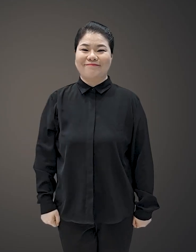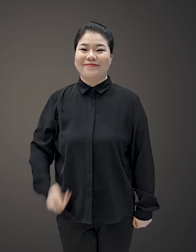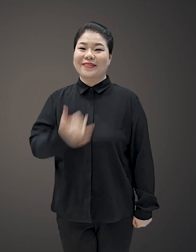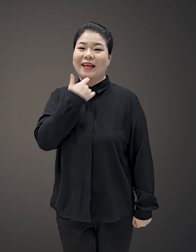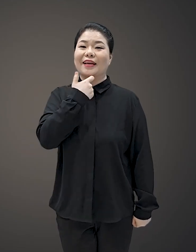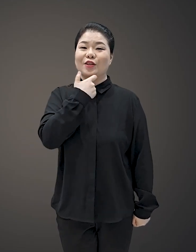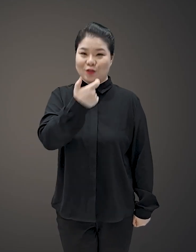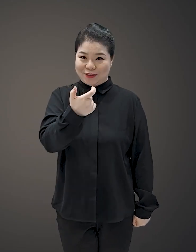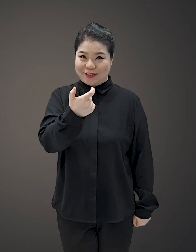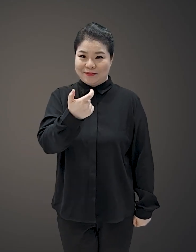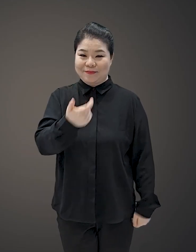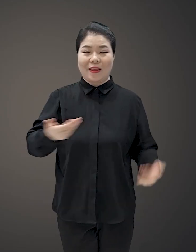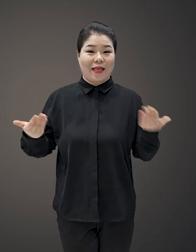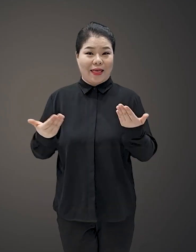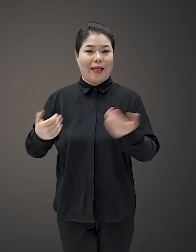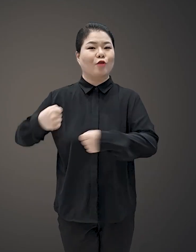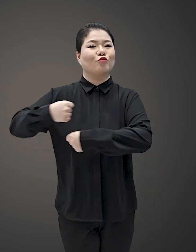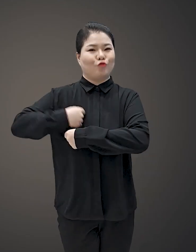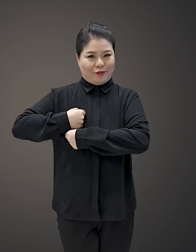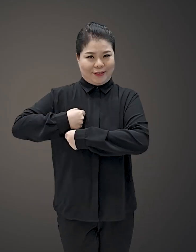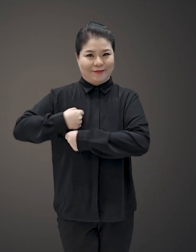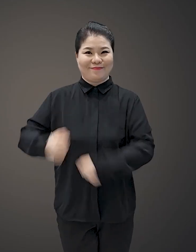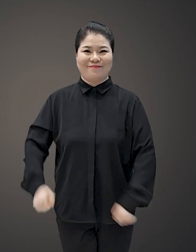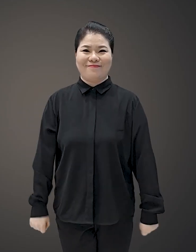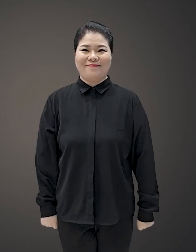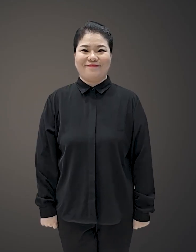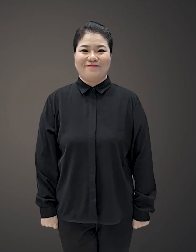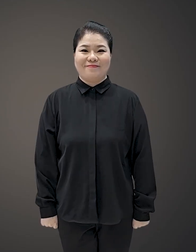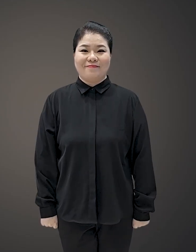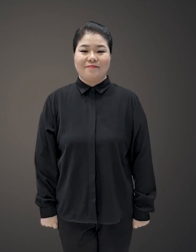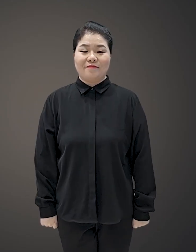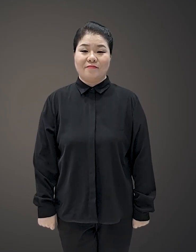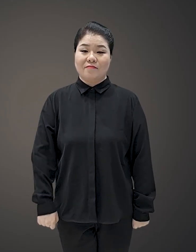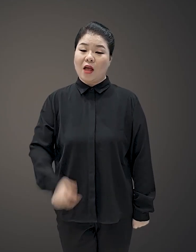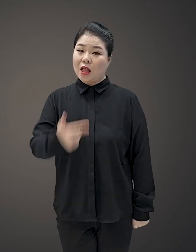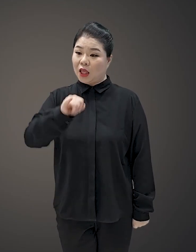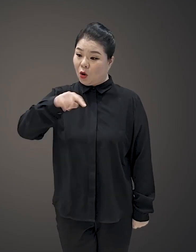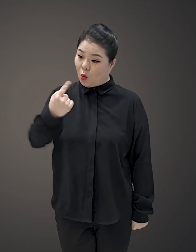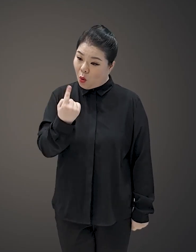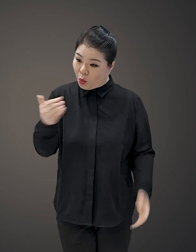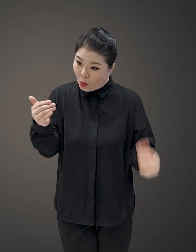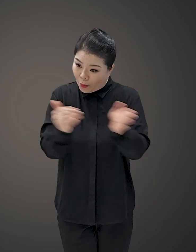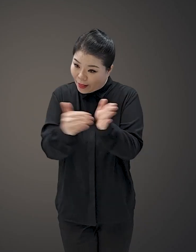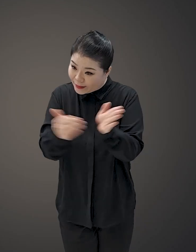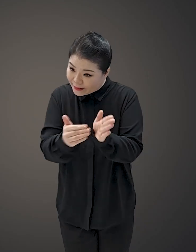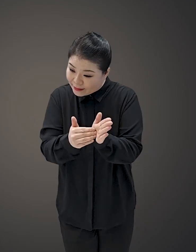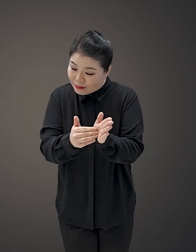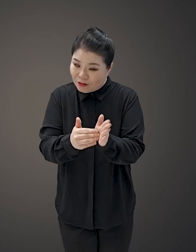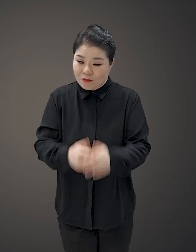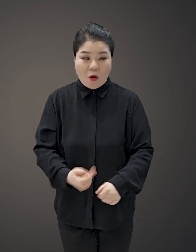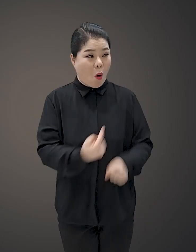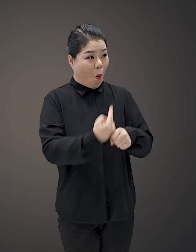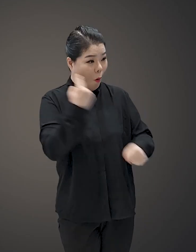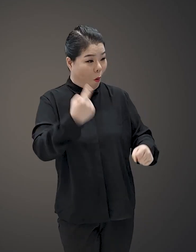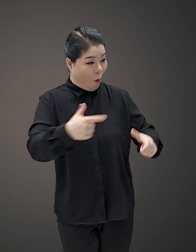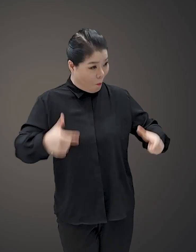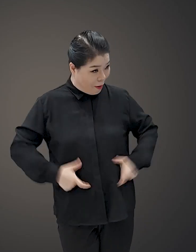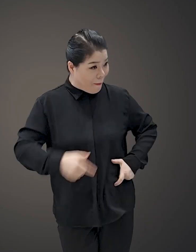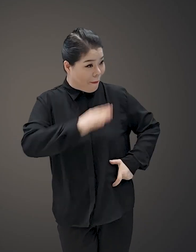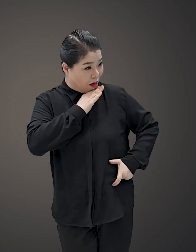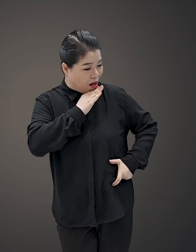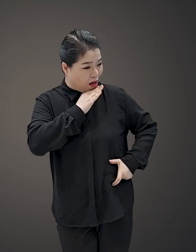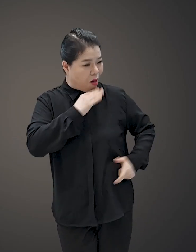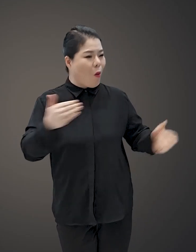58kg, 나이 60세, 직업 군인. 니코 탄네르는 도착했소. 작년 챔피언